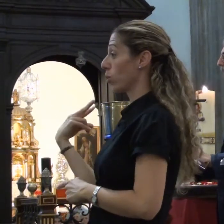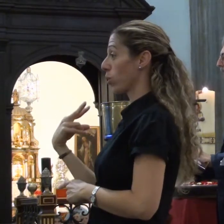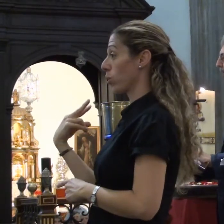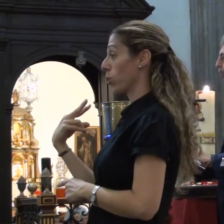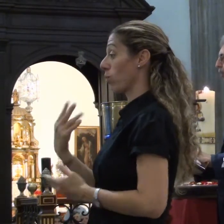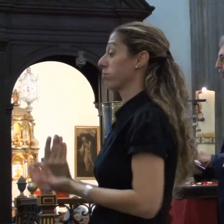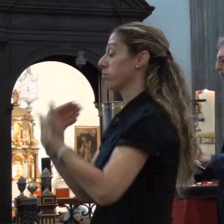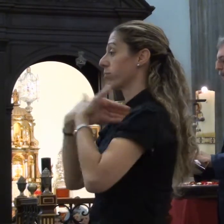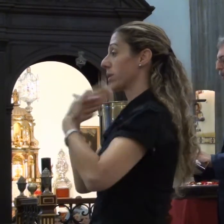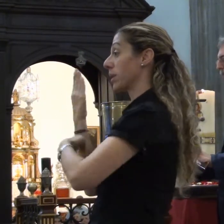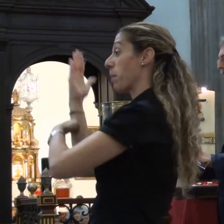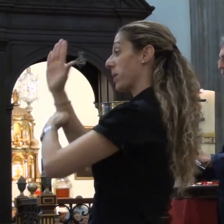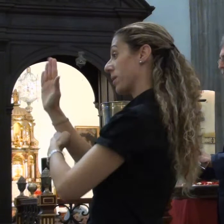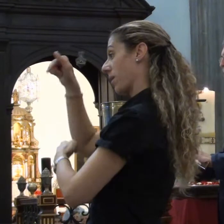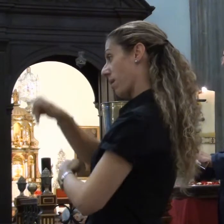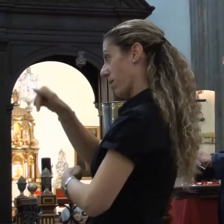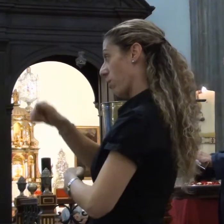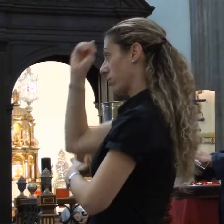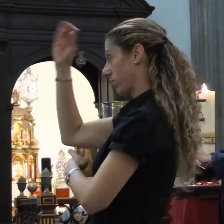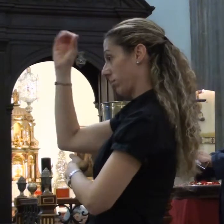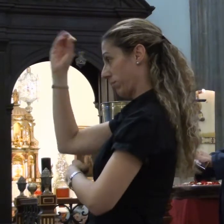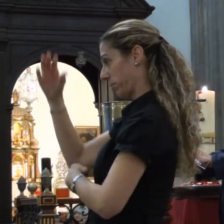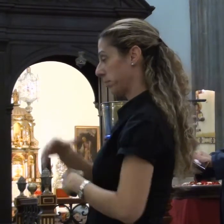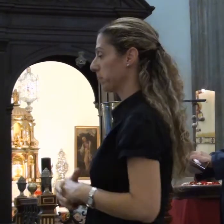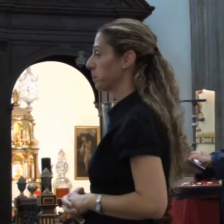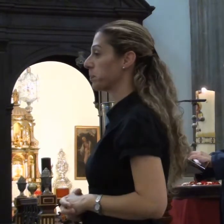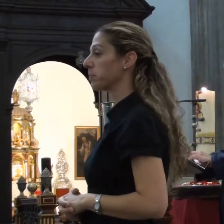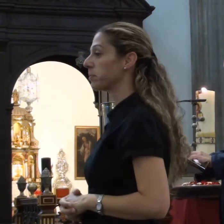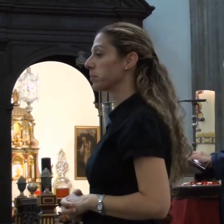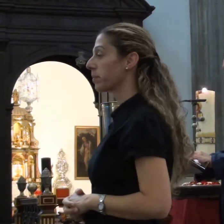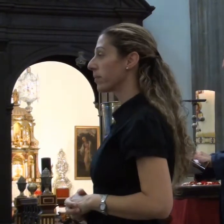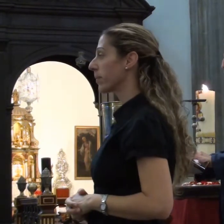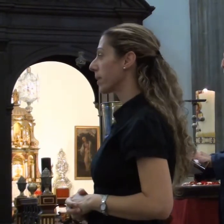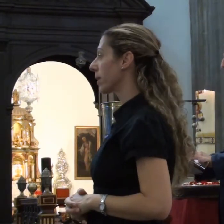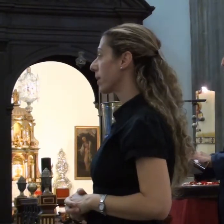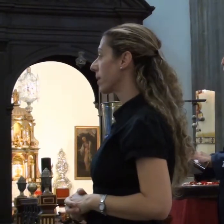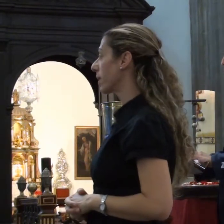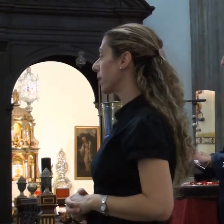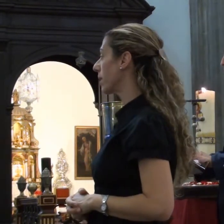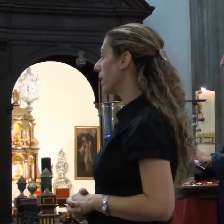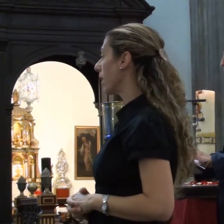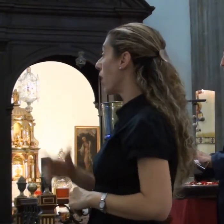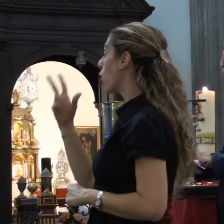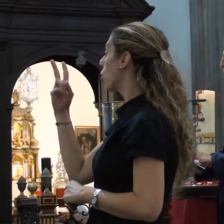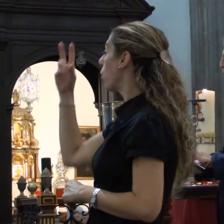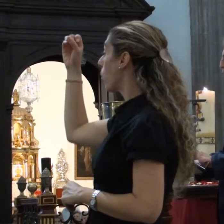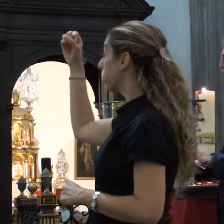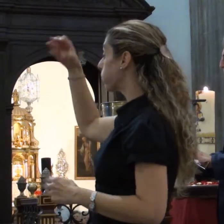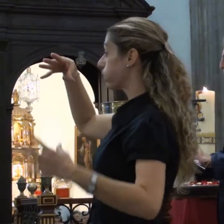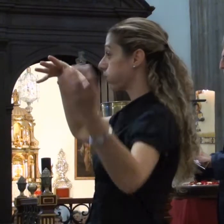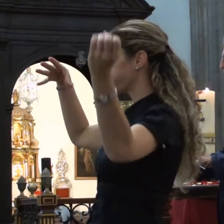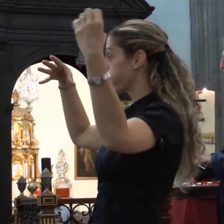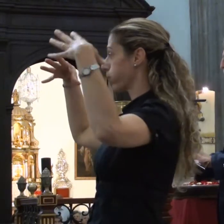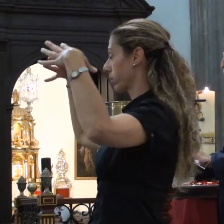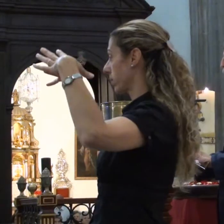presentarles este acontecimiento bien hay dos focos que iluminan este encuentro